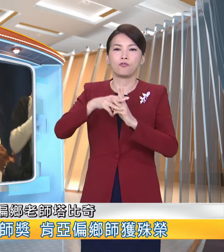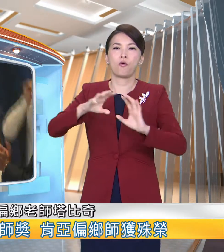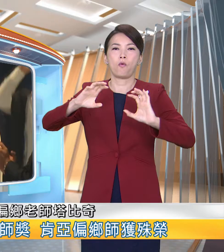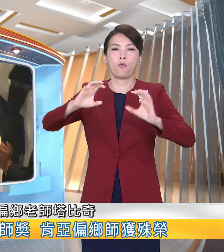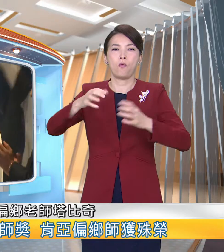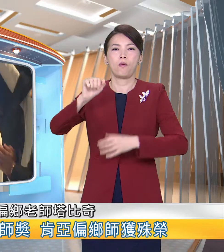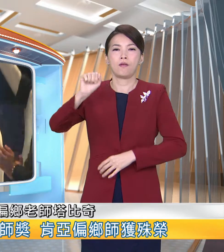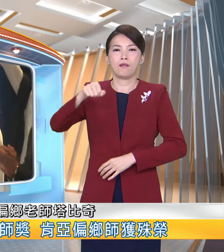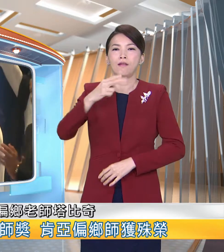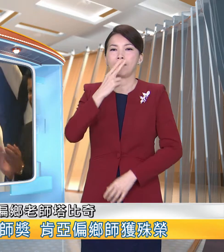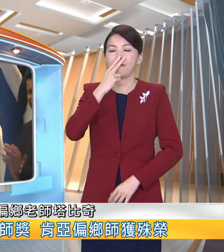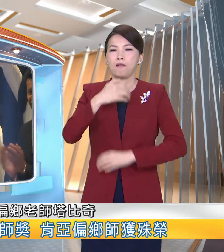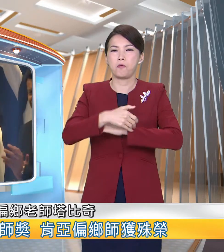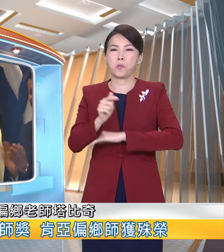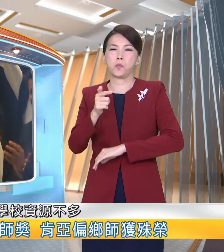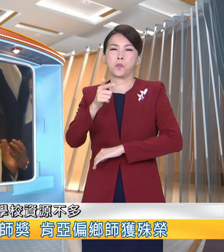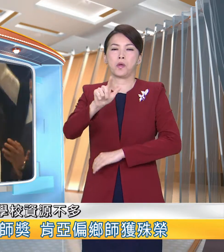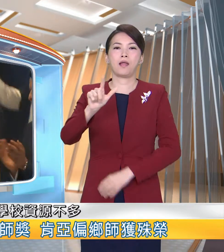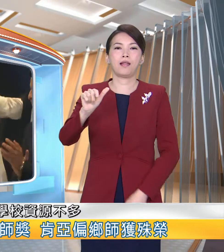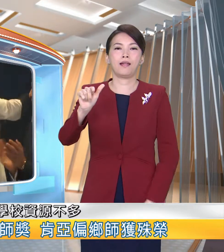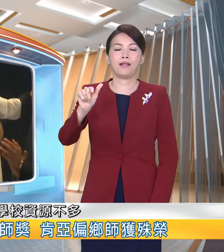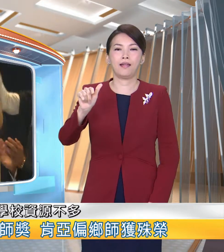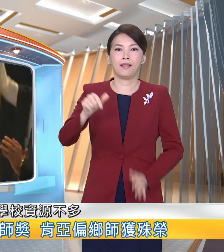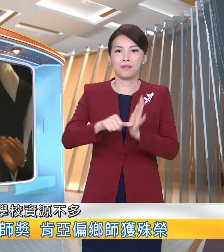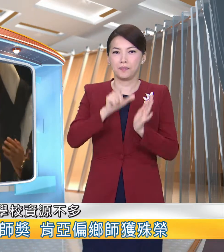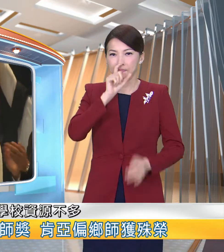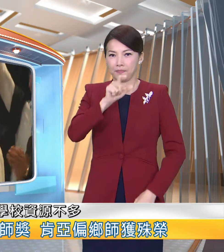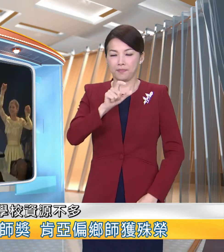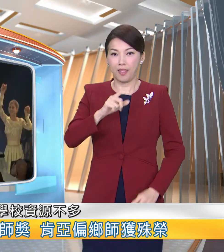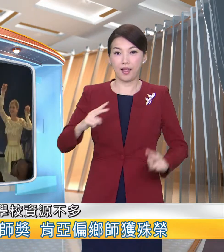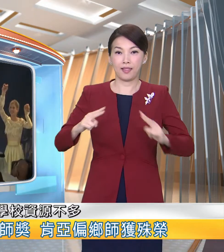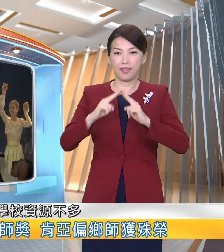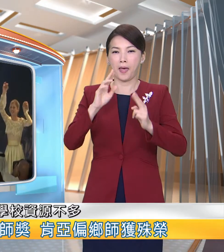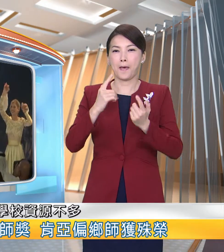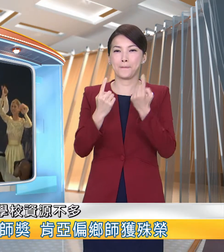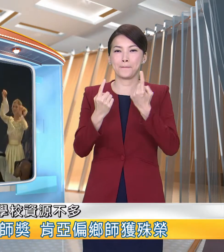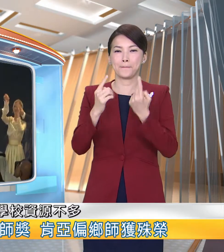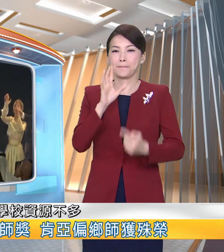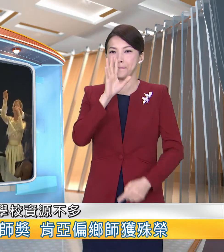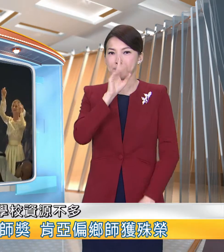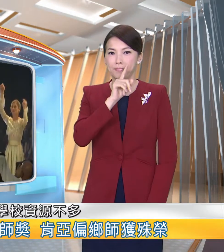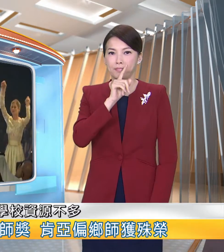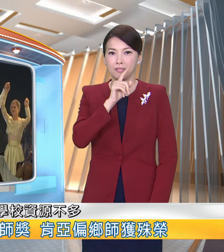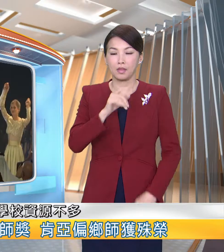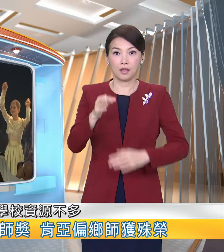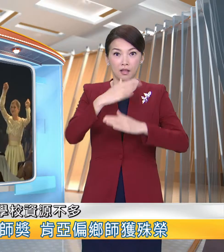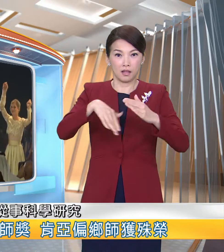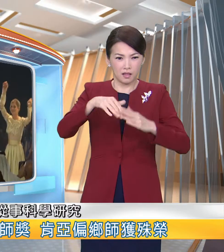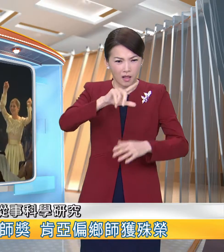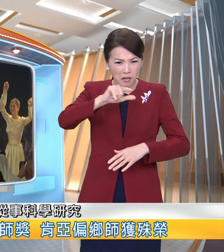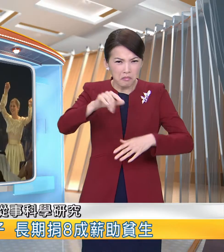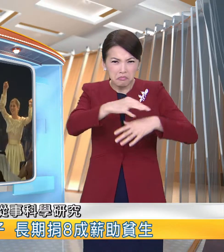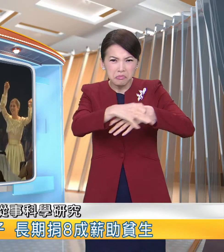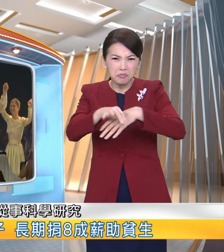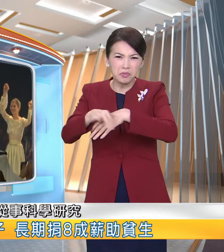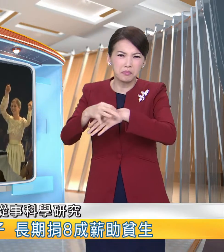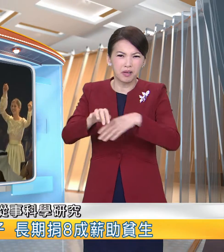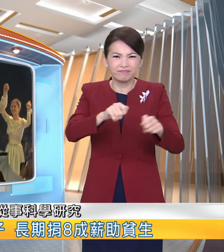奇。尽管他任教的学校资源不多，但是他鼓励